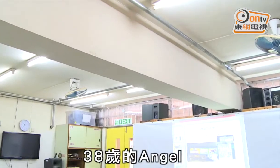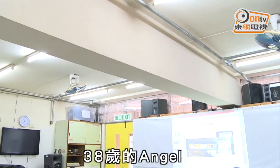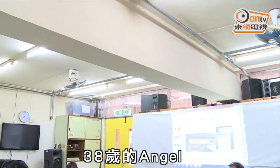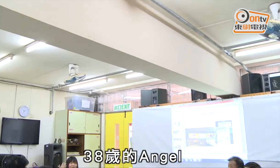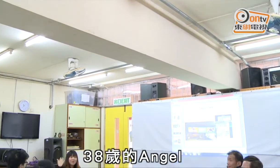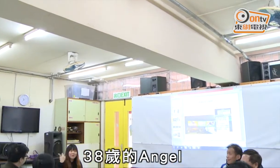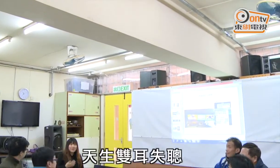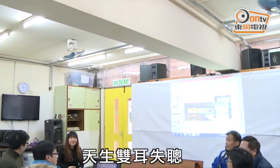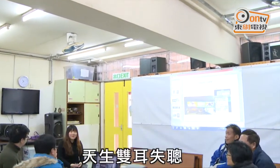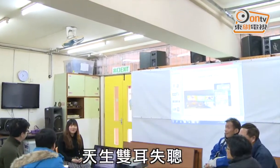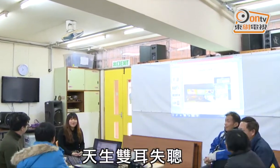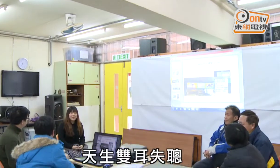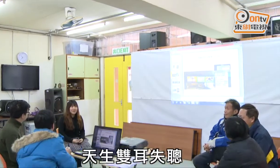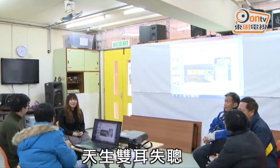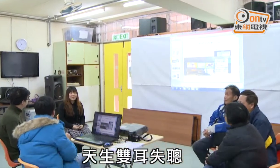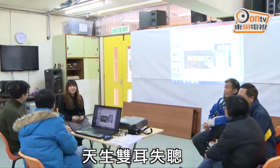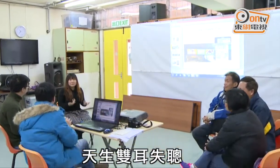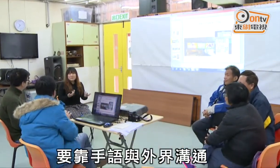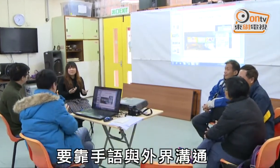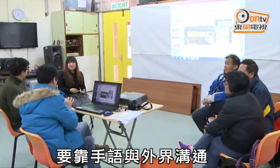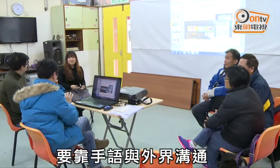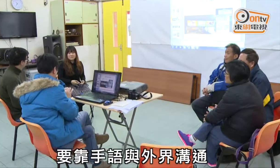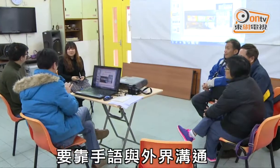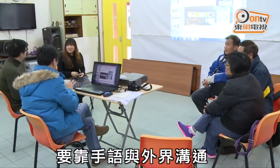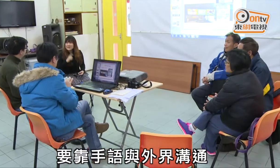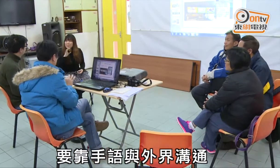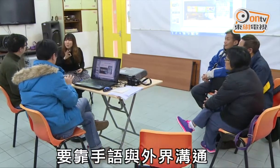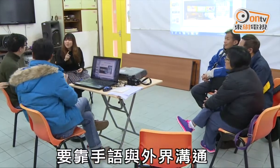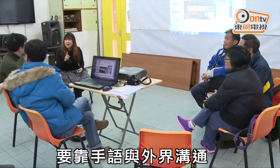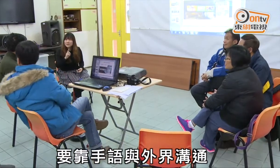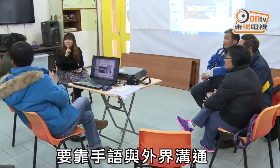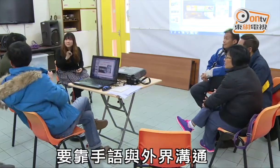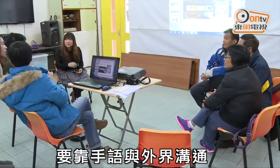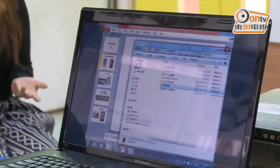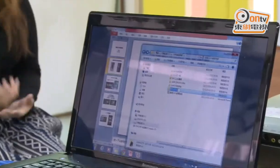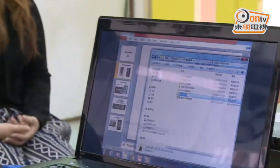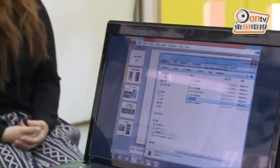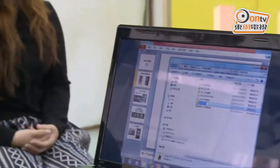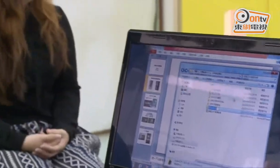38岁嘅 Angel 天生雙耳失聰，要靠手語同外界溝通。